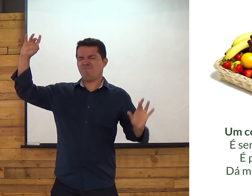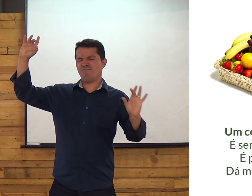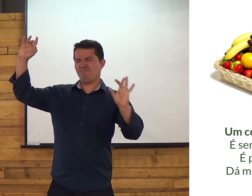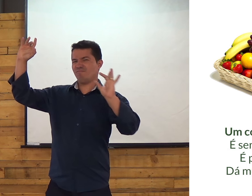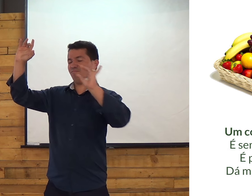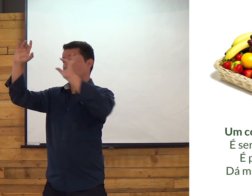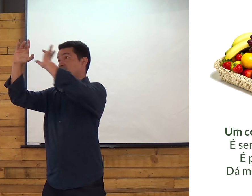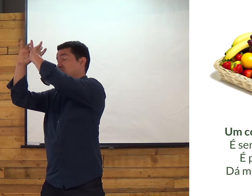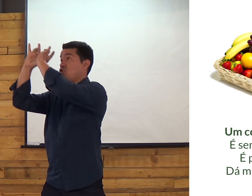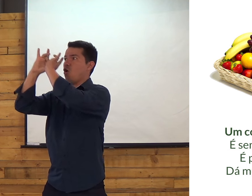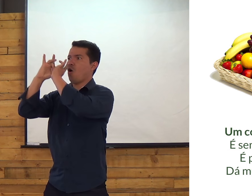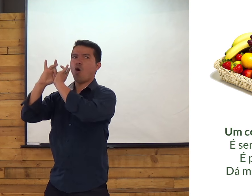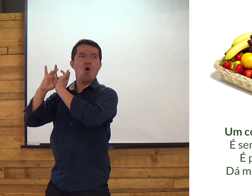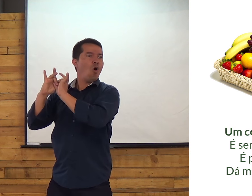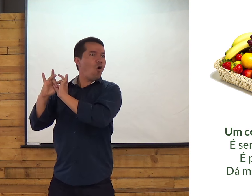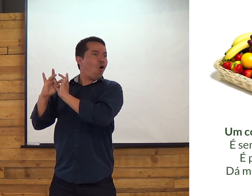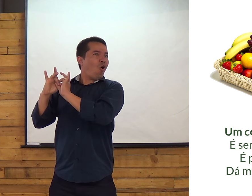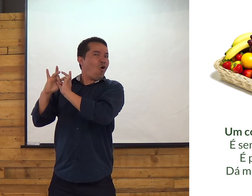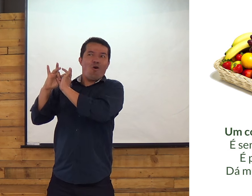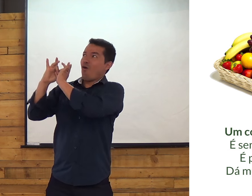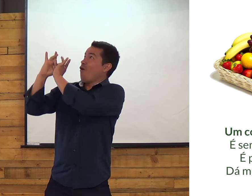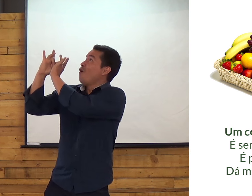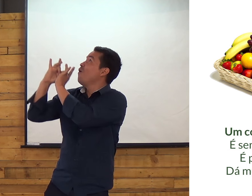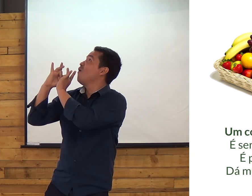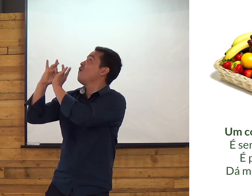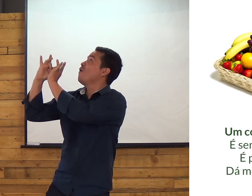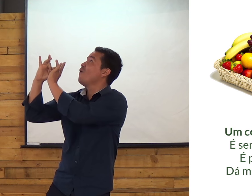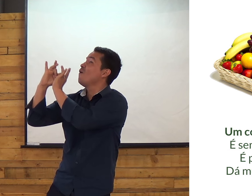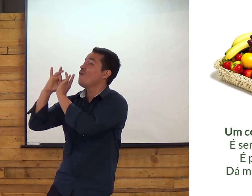digo: Deus quer estar em sintonia contigo.